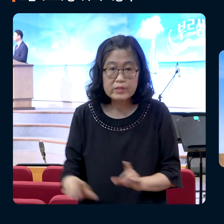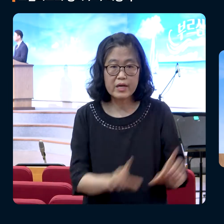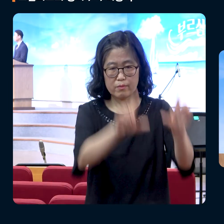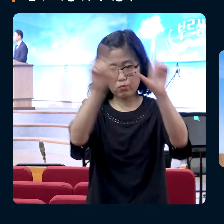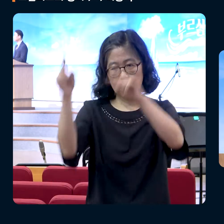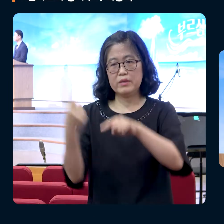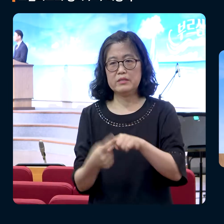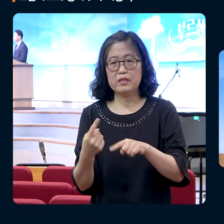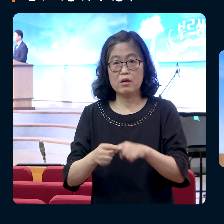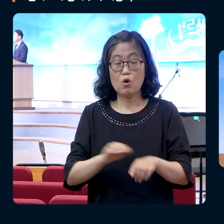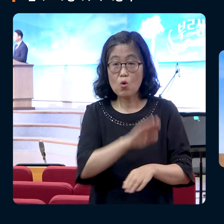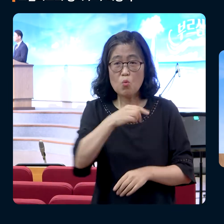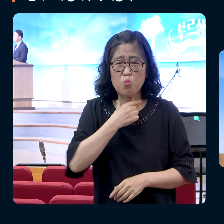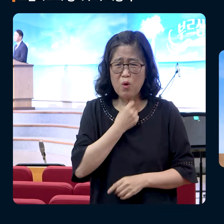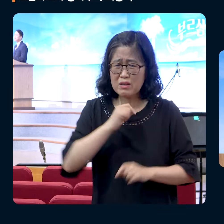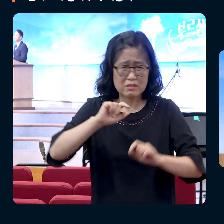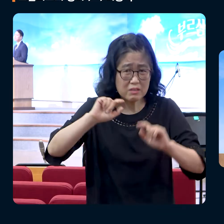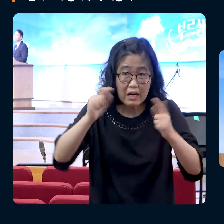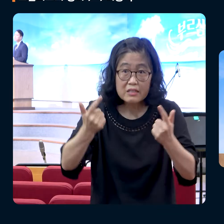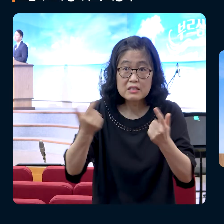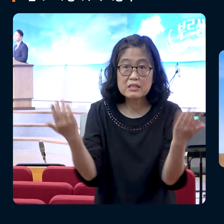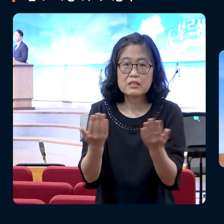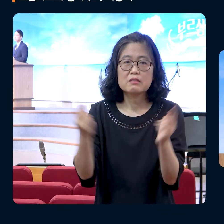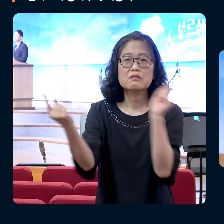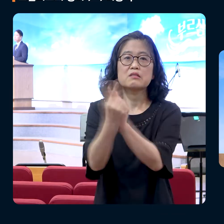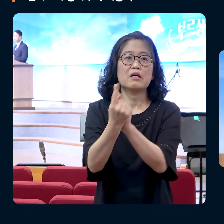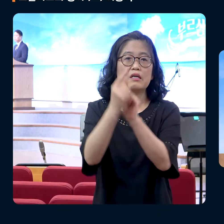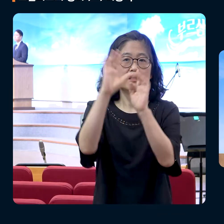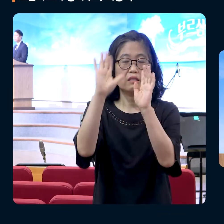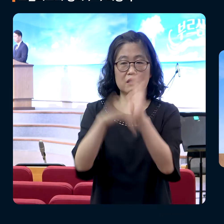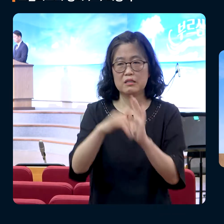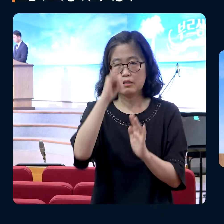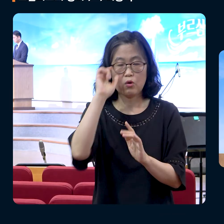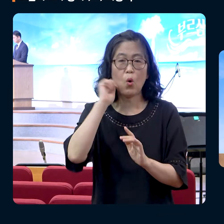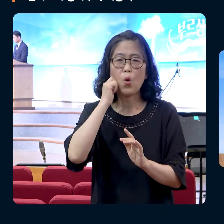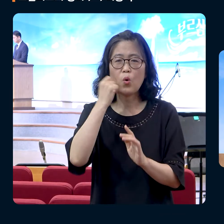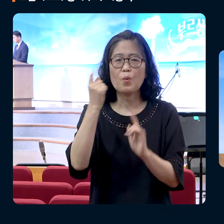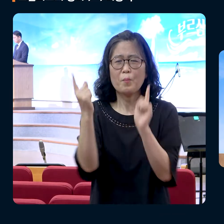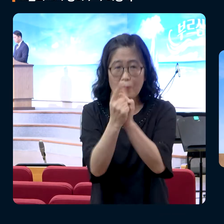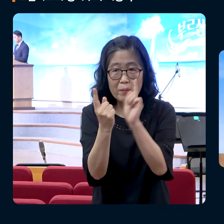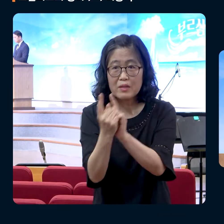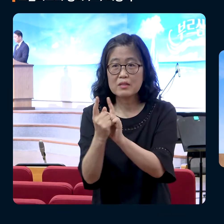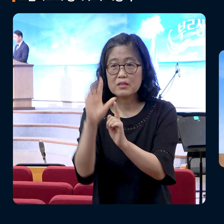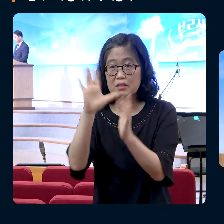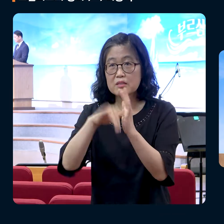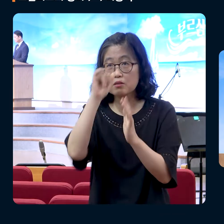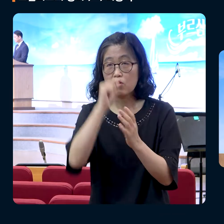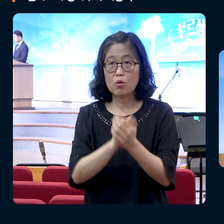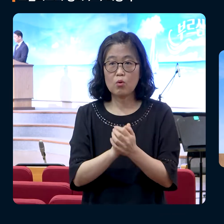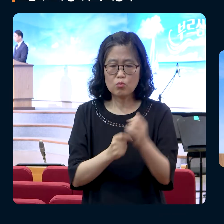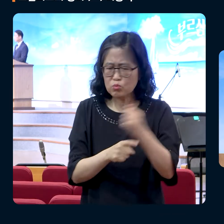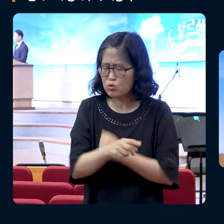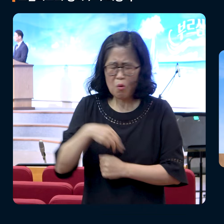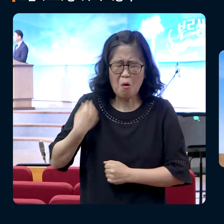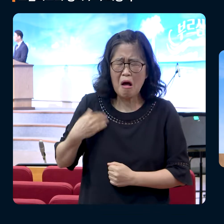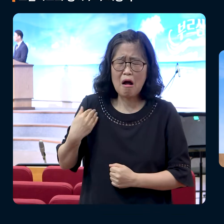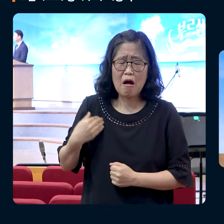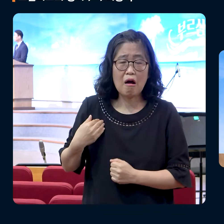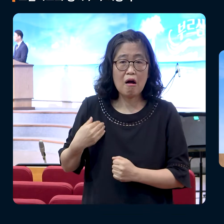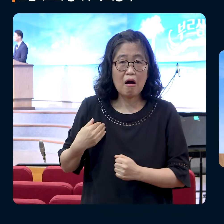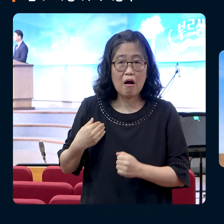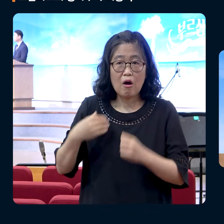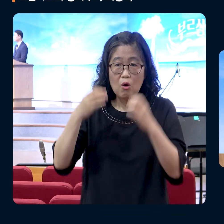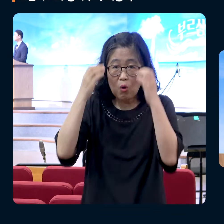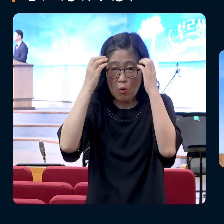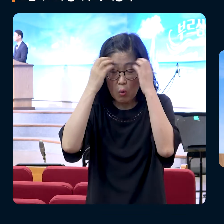그런 일들로 말미암아 우리가 당하게 되는 여러 가지 어려운 일들이 있습니다. 이유를 알 수 없는 어려움과